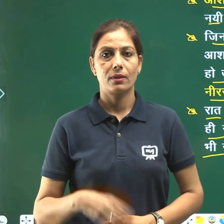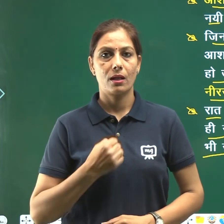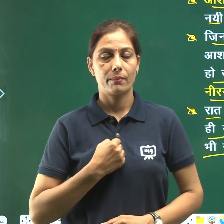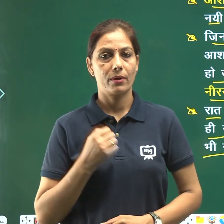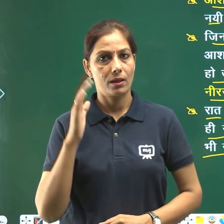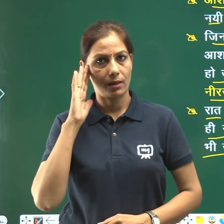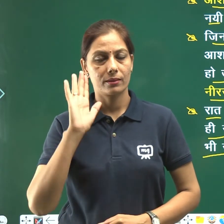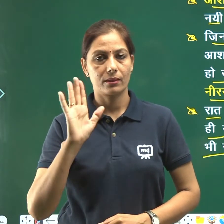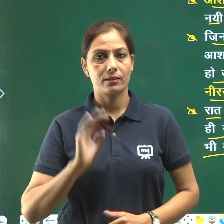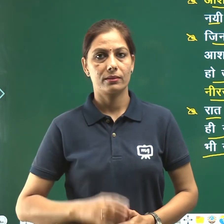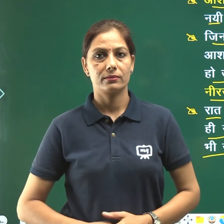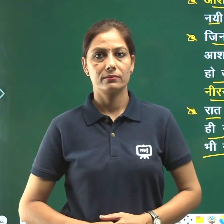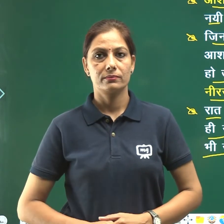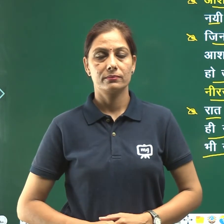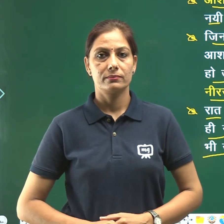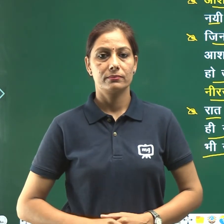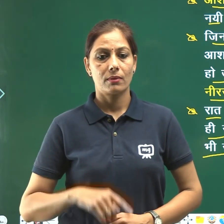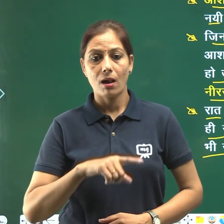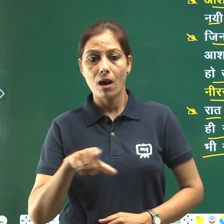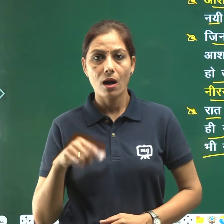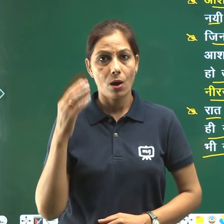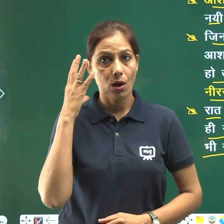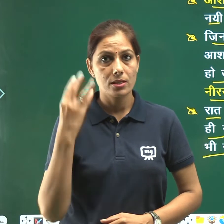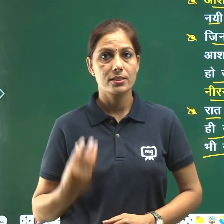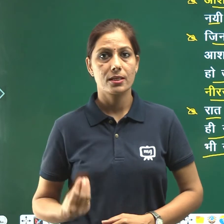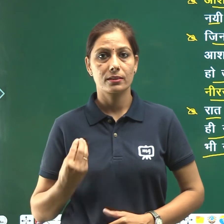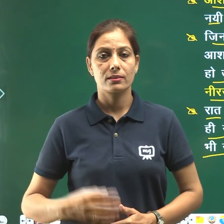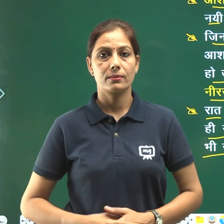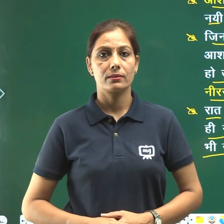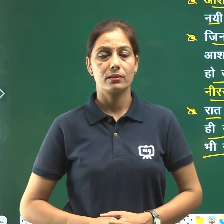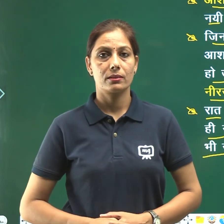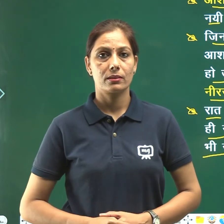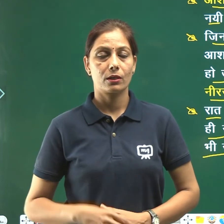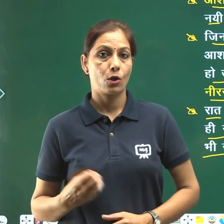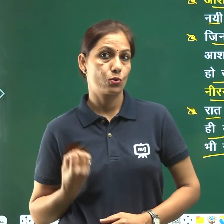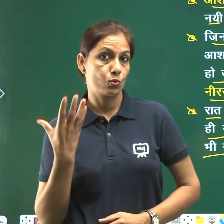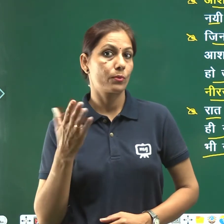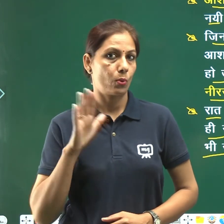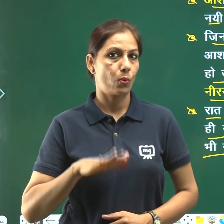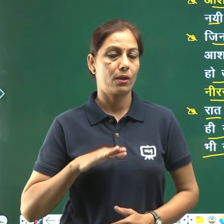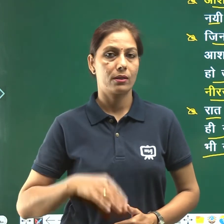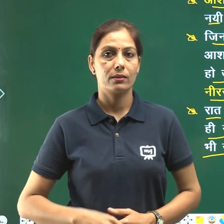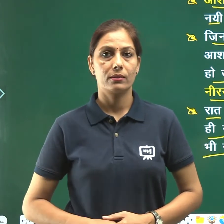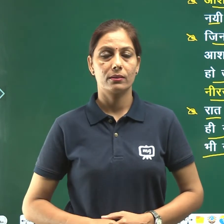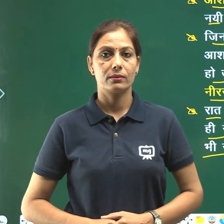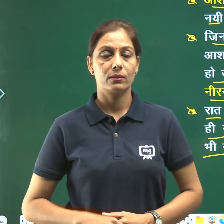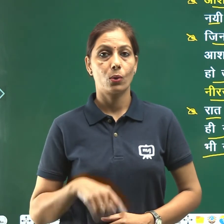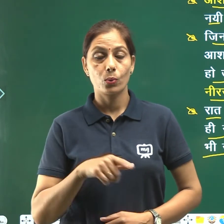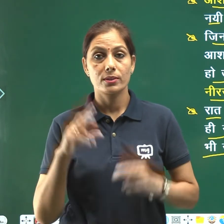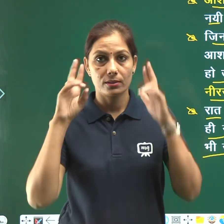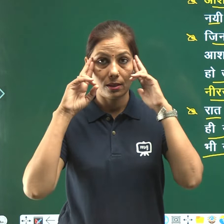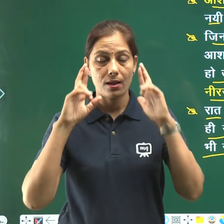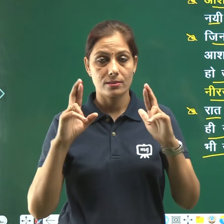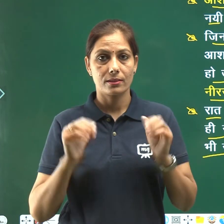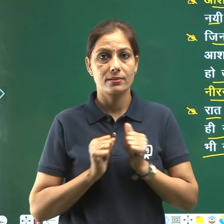हमें लगता है कि हर रात के बाद सवेरा होगा और इसी आशा के